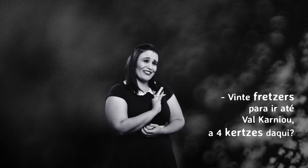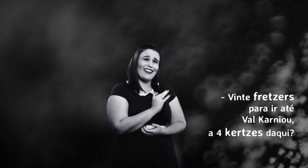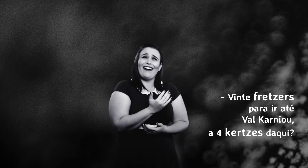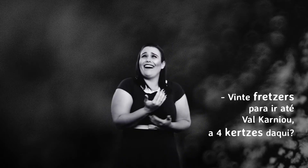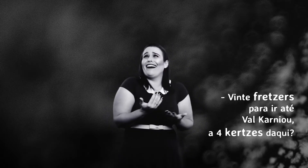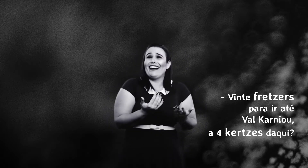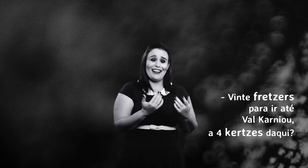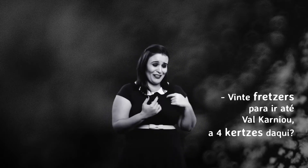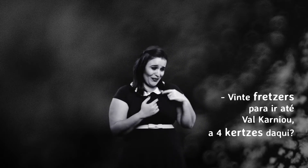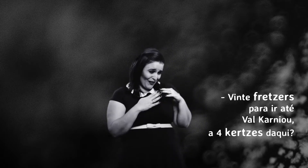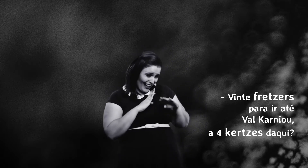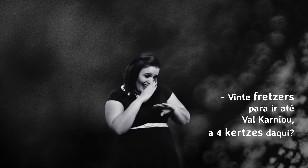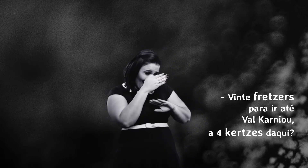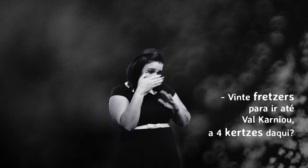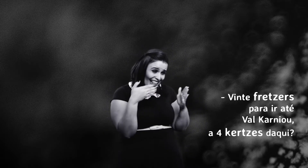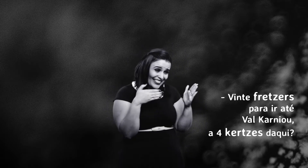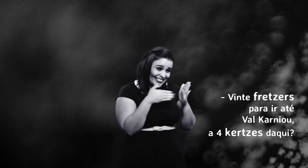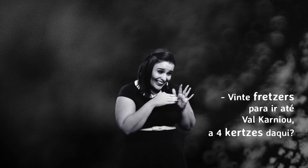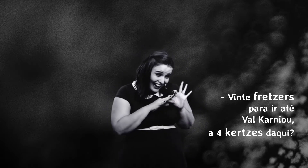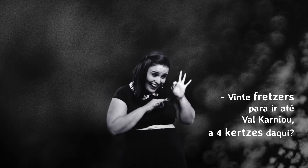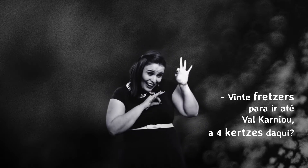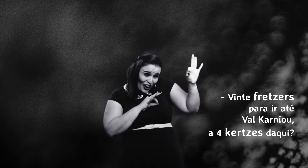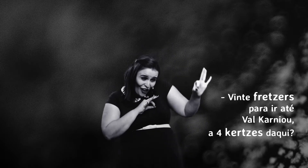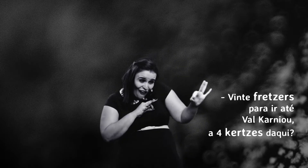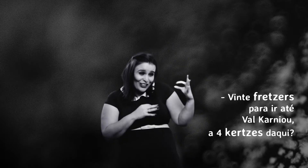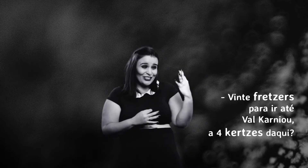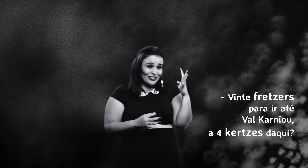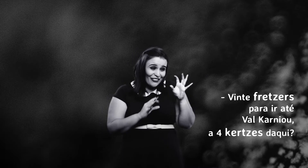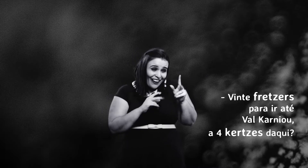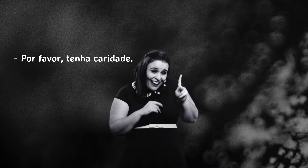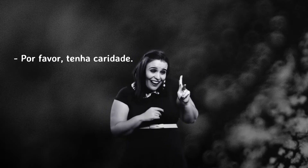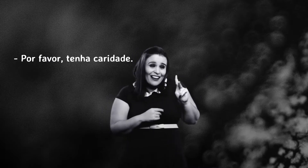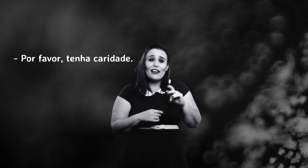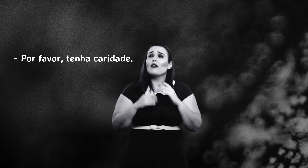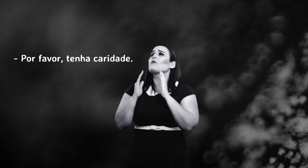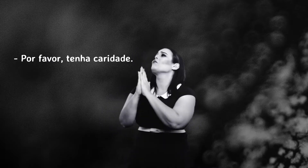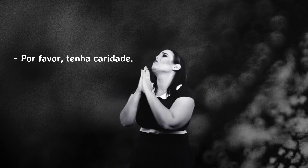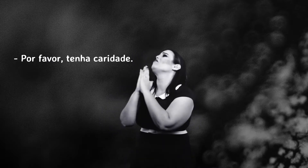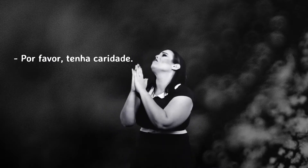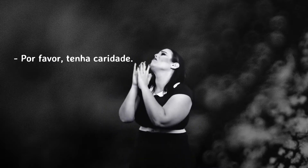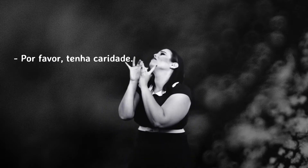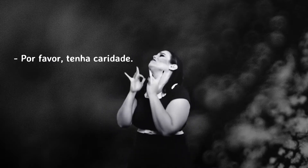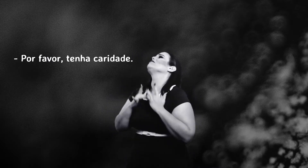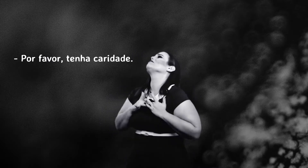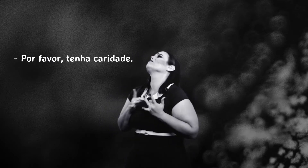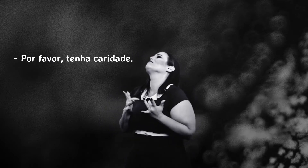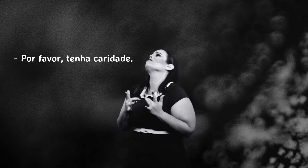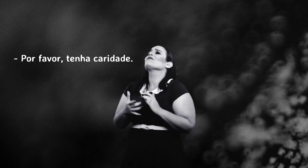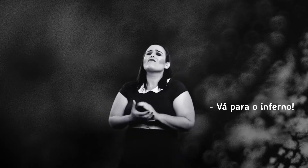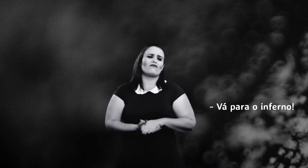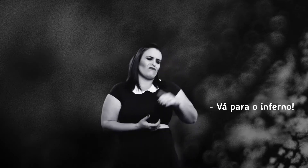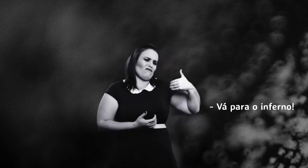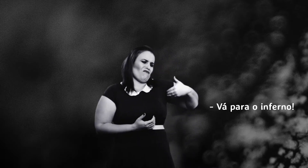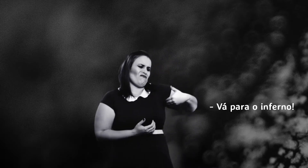ir até Valcarnil. A 4 kertzes daqui. Por favor, tenha caridade. Vá para o